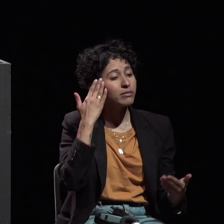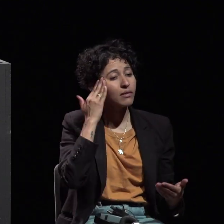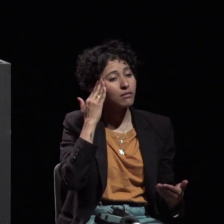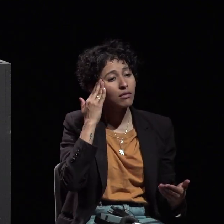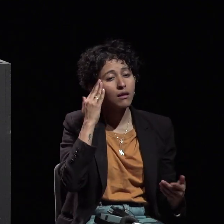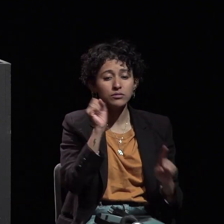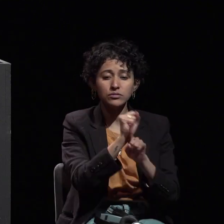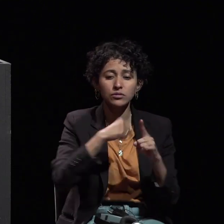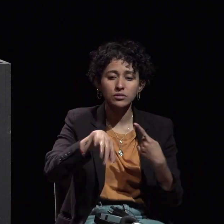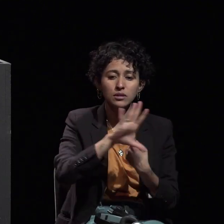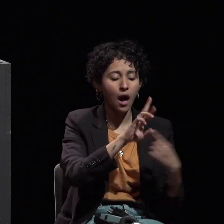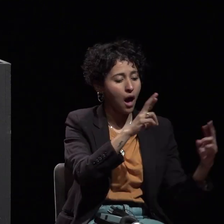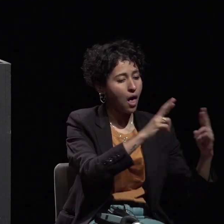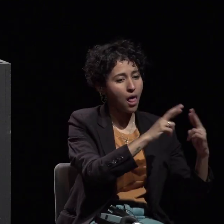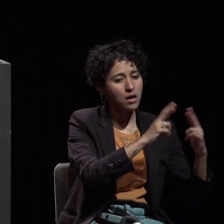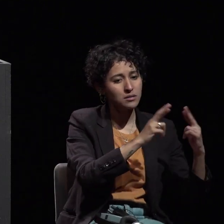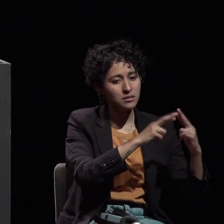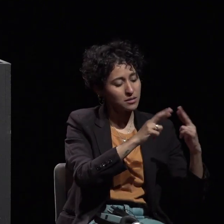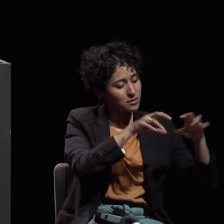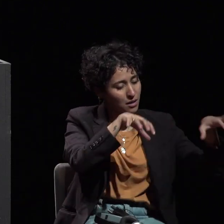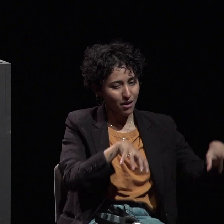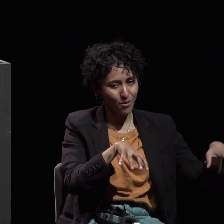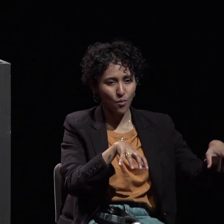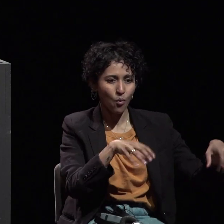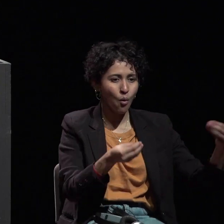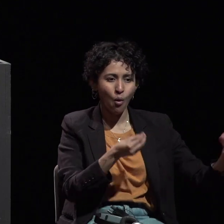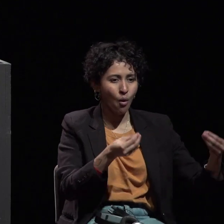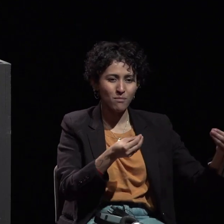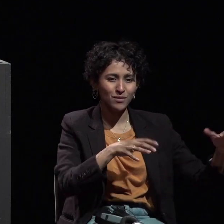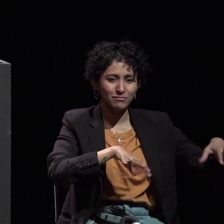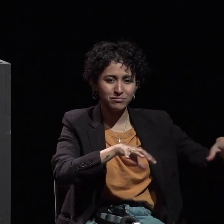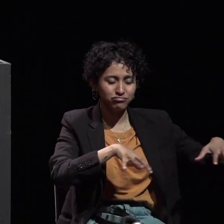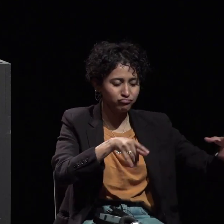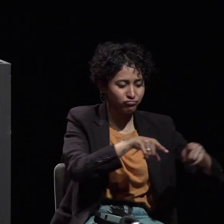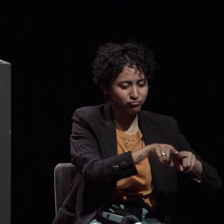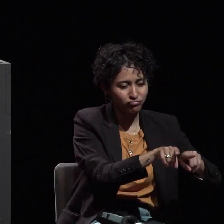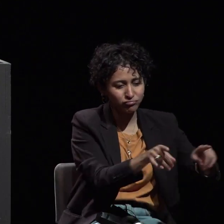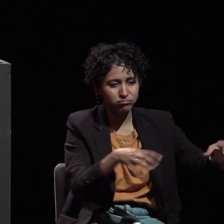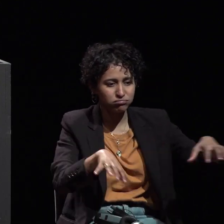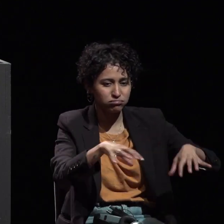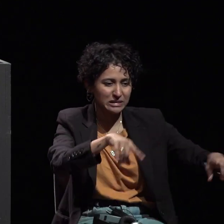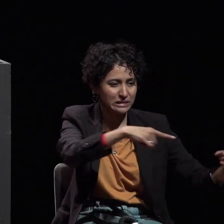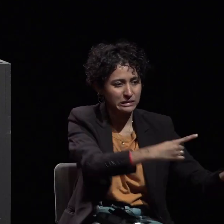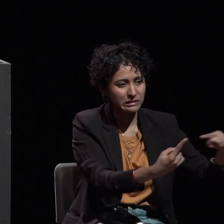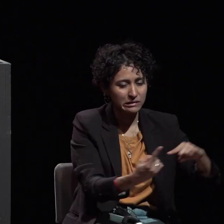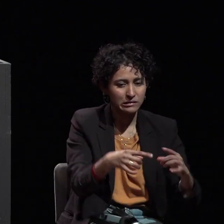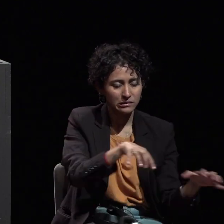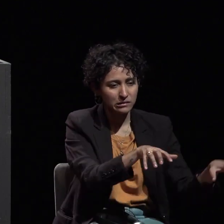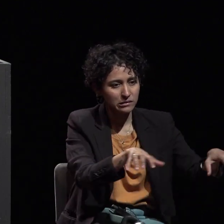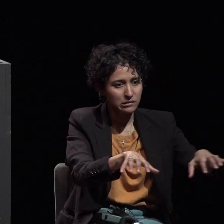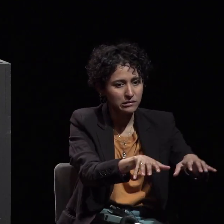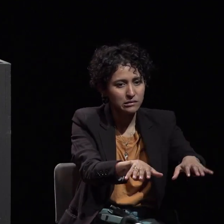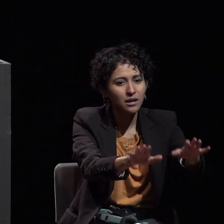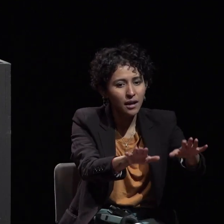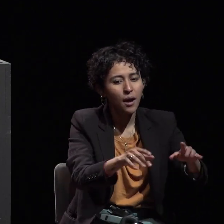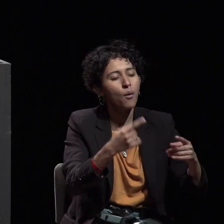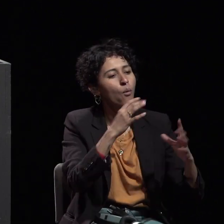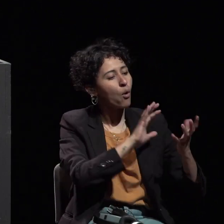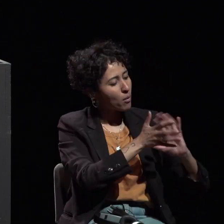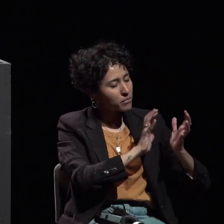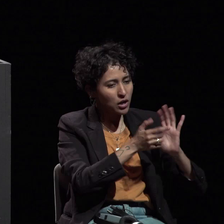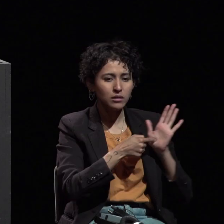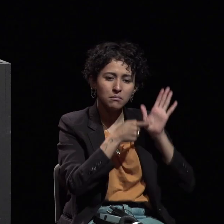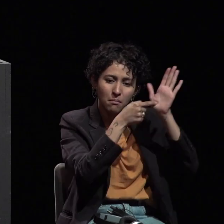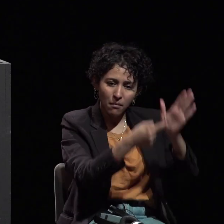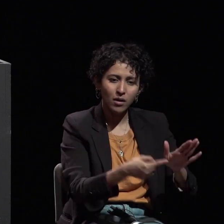né? Que tanto produzem tais relações como são elas próprias as relações pelas quais esses belongings, esses pertences,